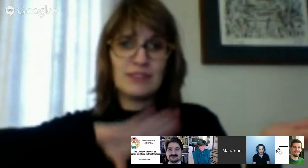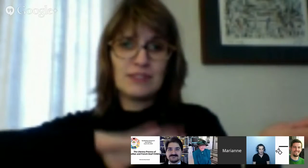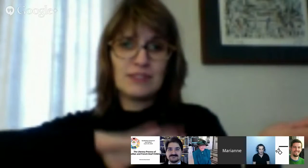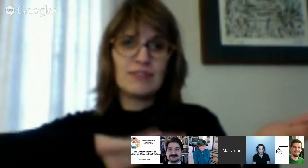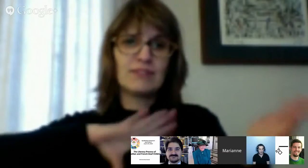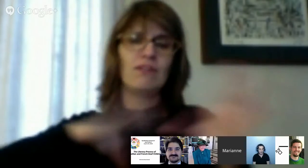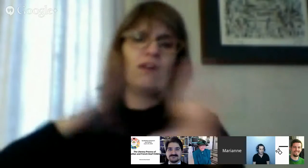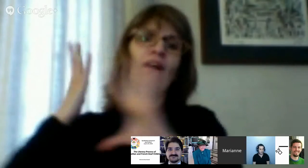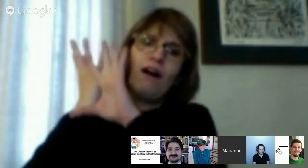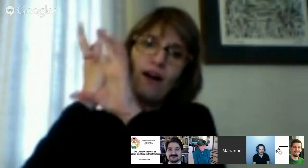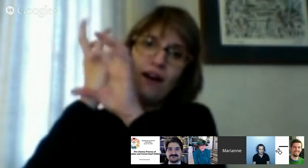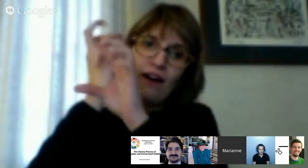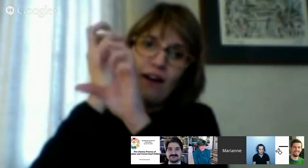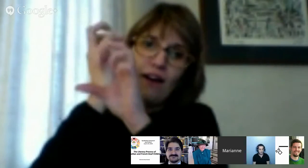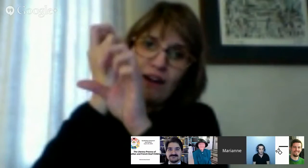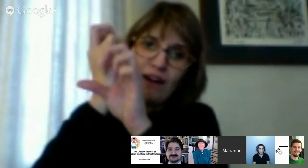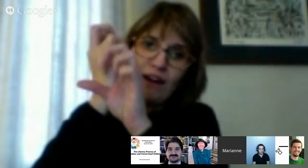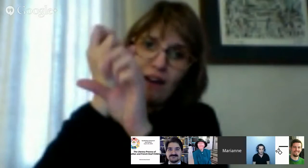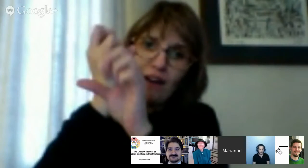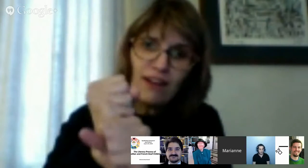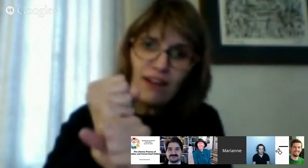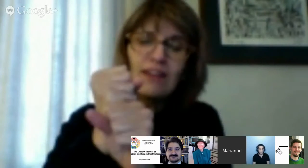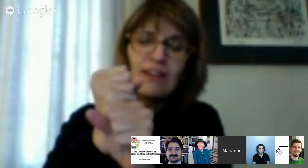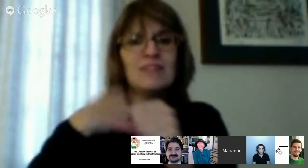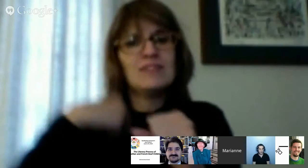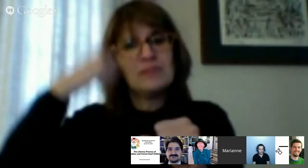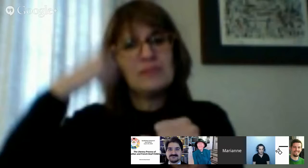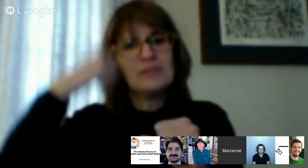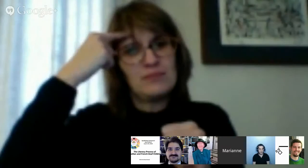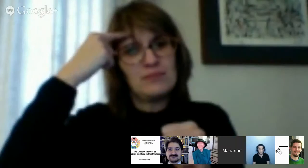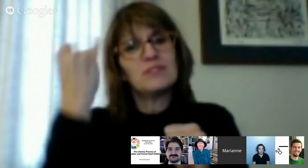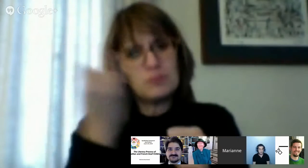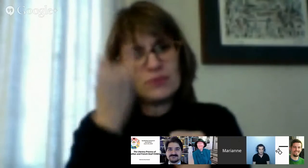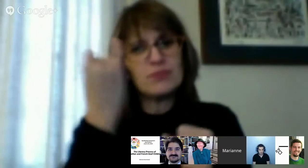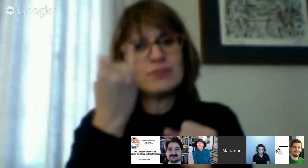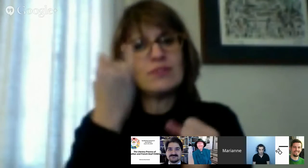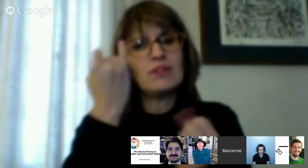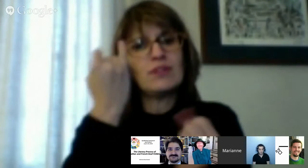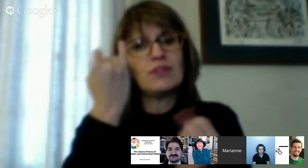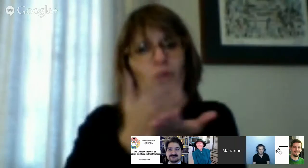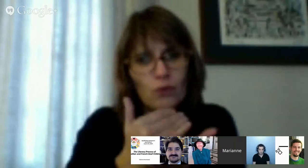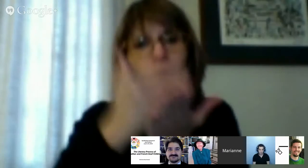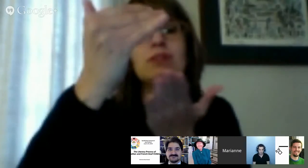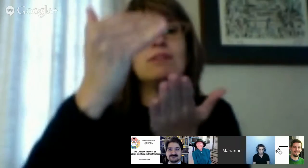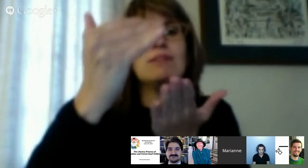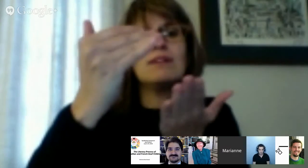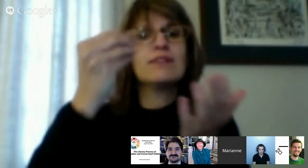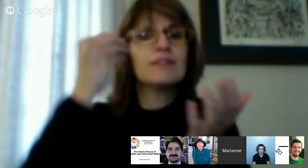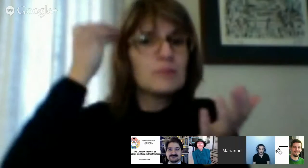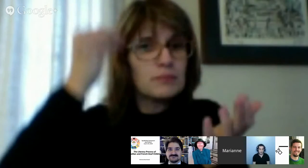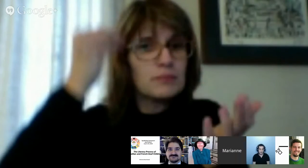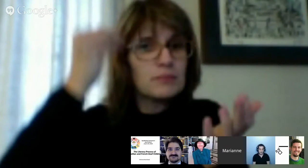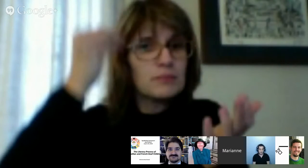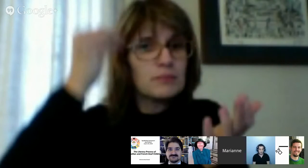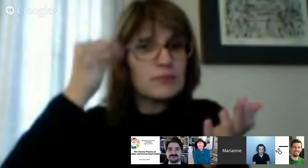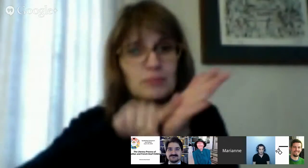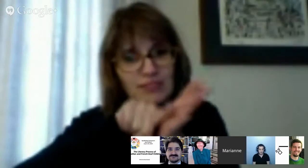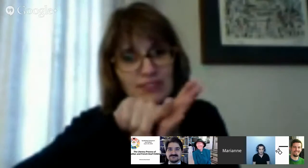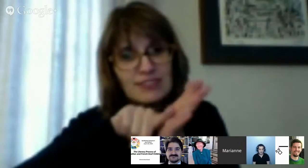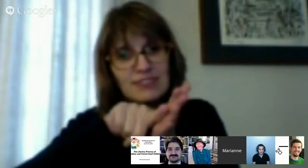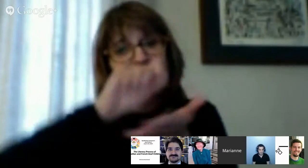as crianças surdas têm dificuldade na escrita da língua portuguesa. E